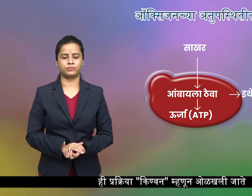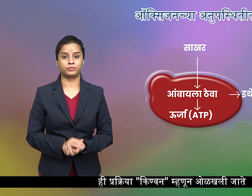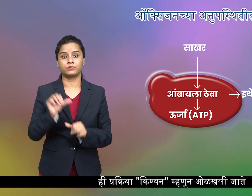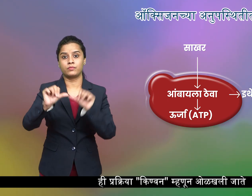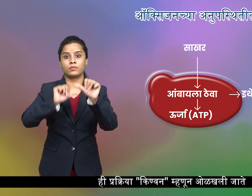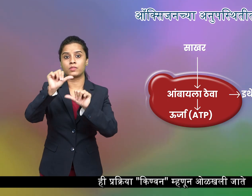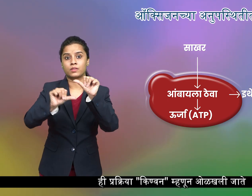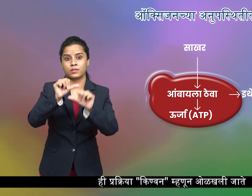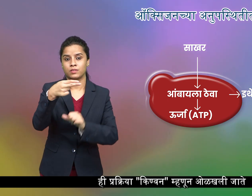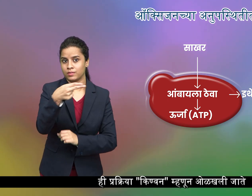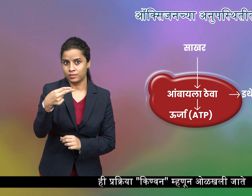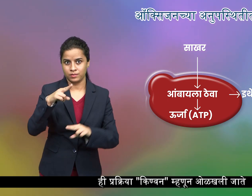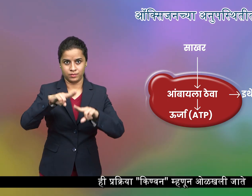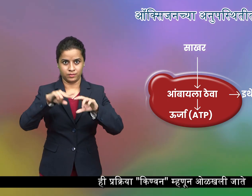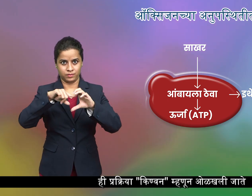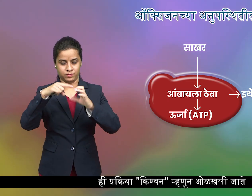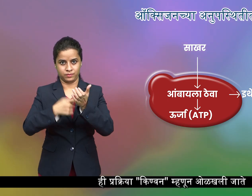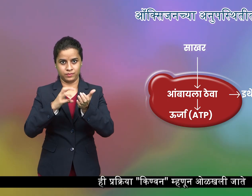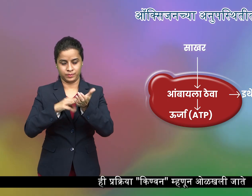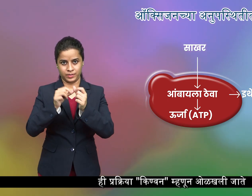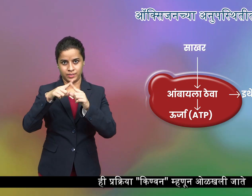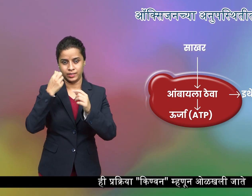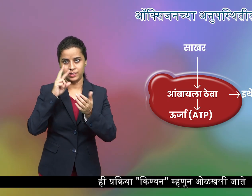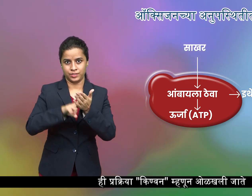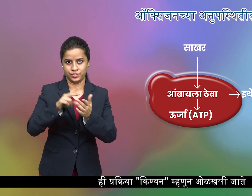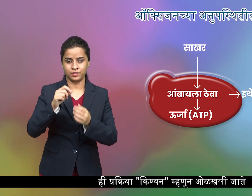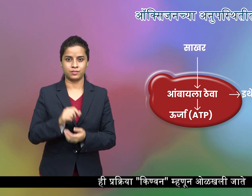ही प्रक्रिया किण्वण म्हणून ओळखली जाते